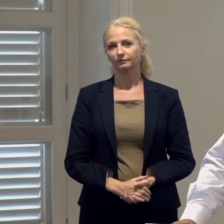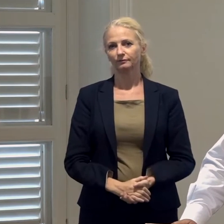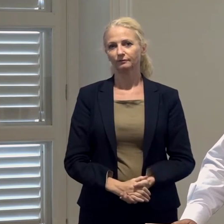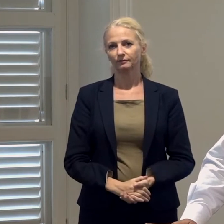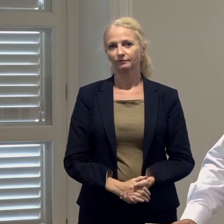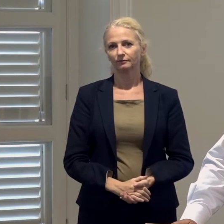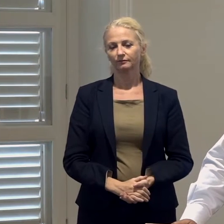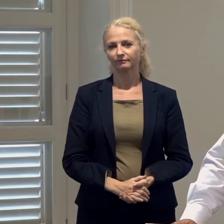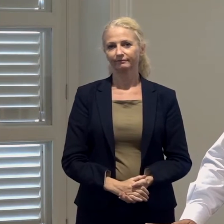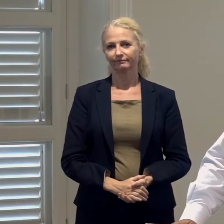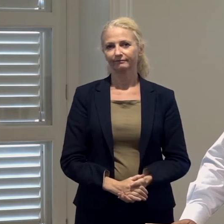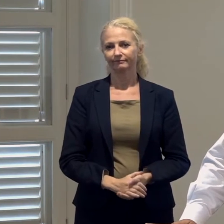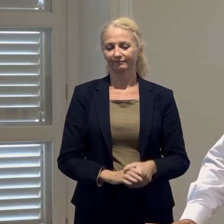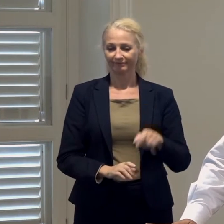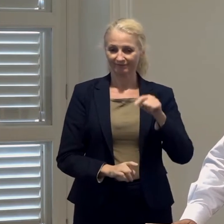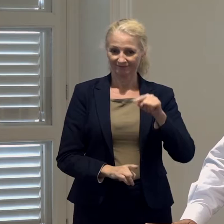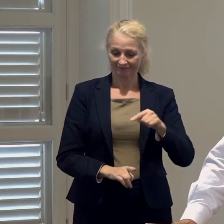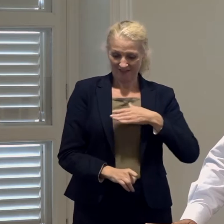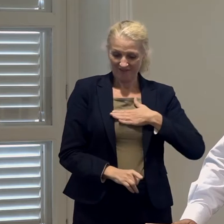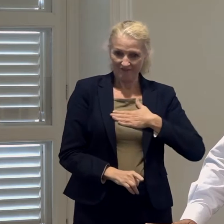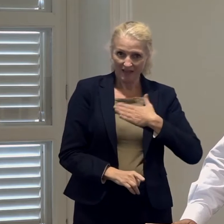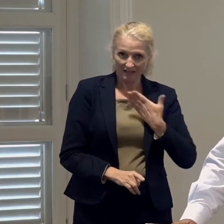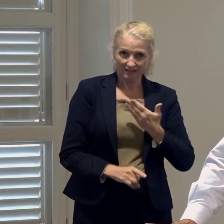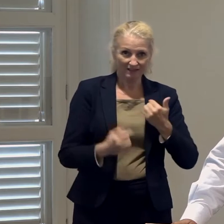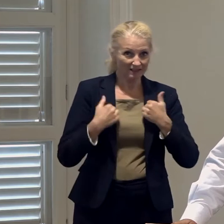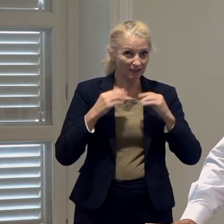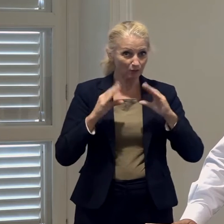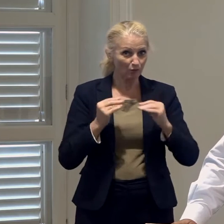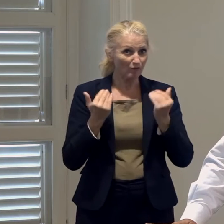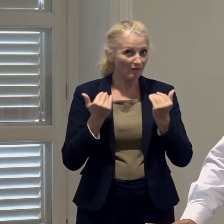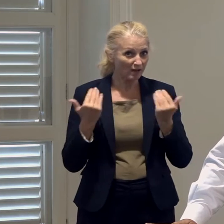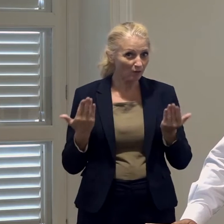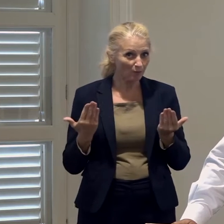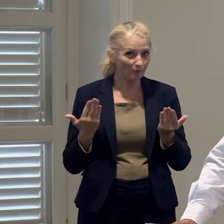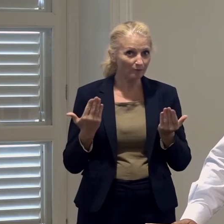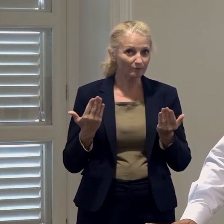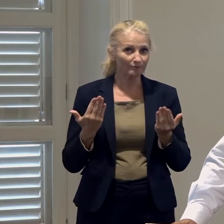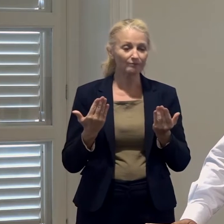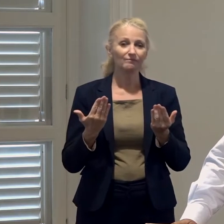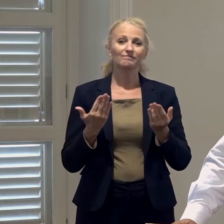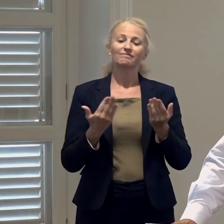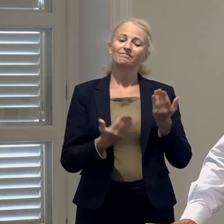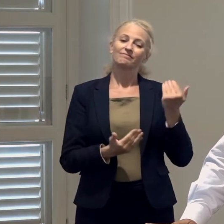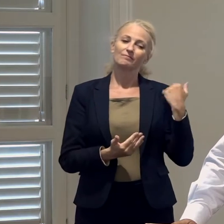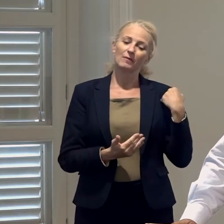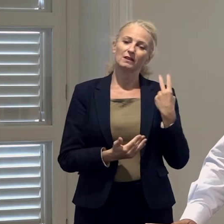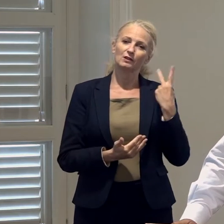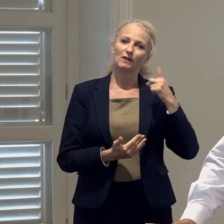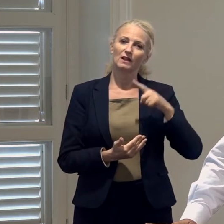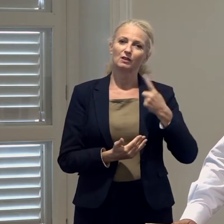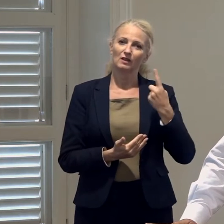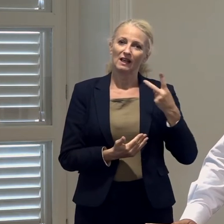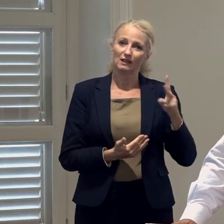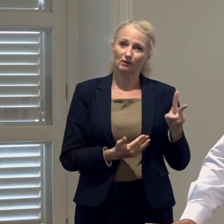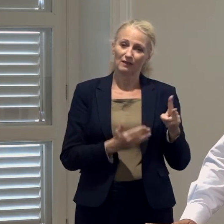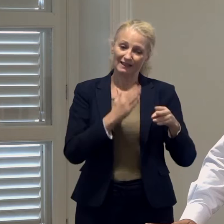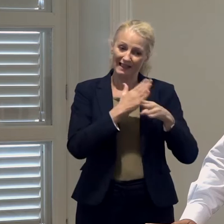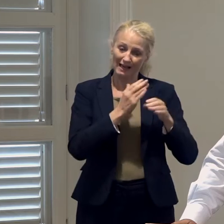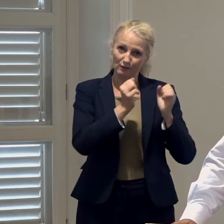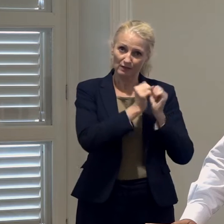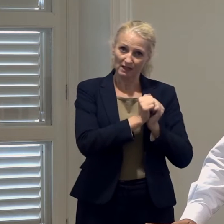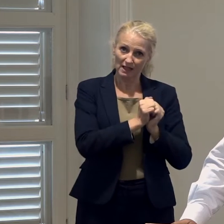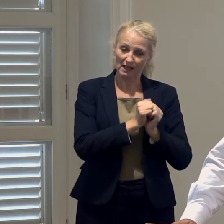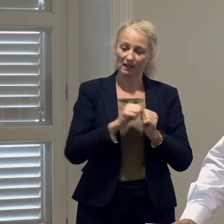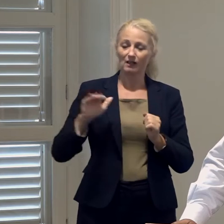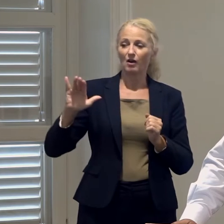Ik spreek deze wens uit omdat aan het einde van het jaar 2021 de Omicron-variant van het coronavirus